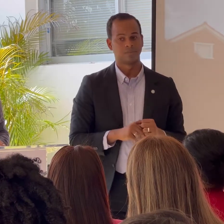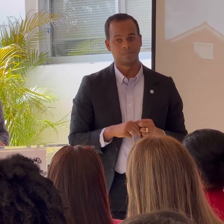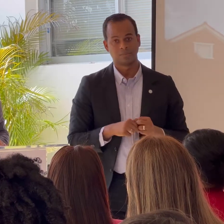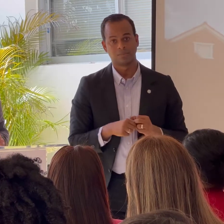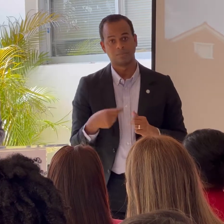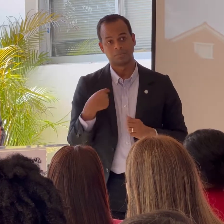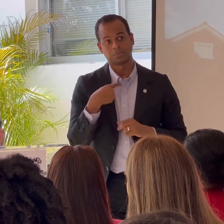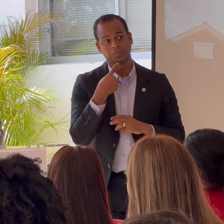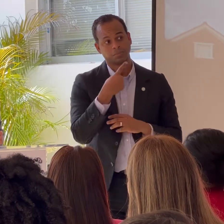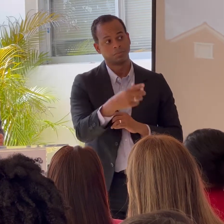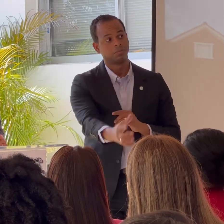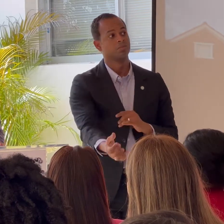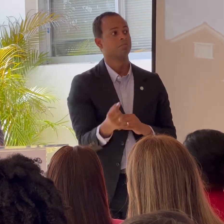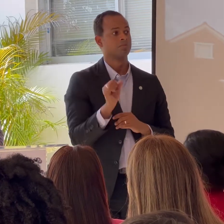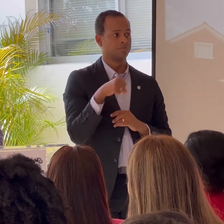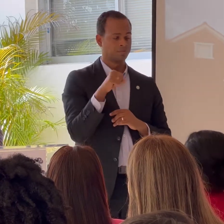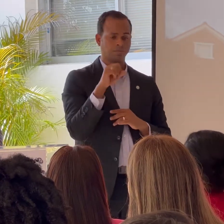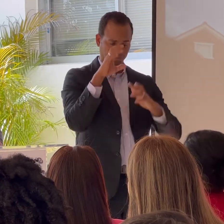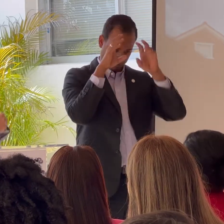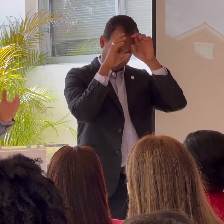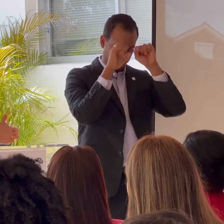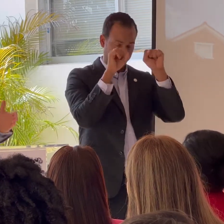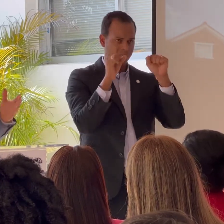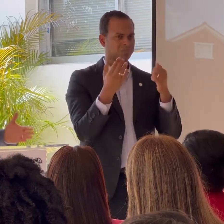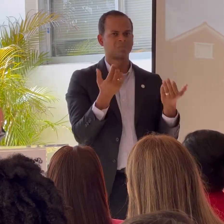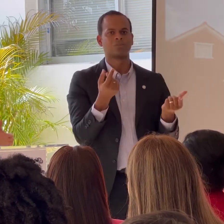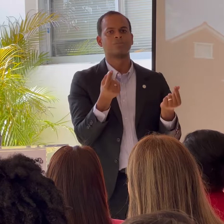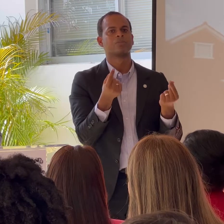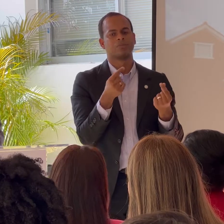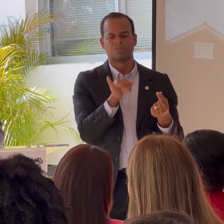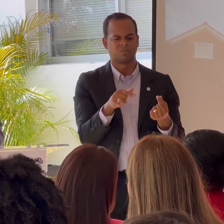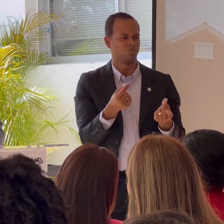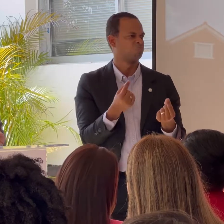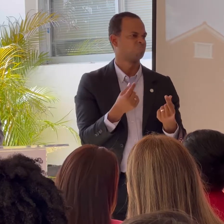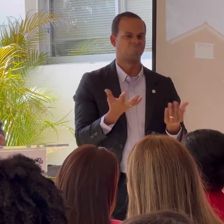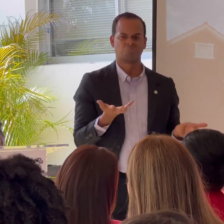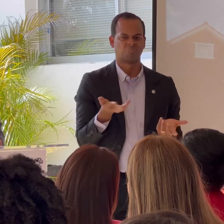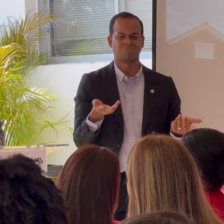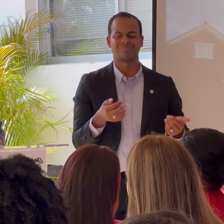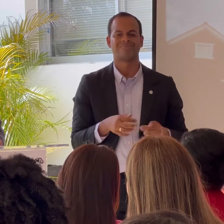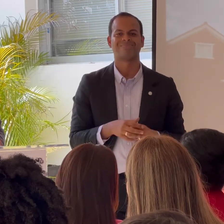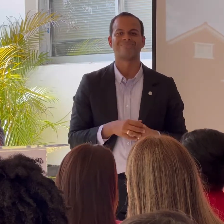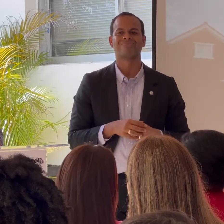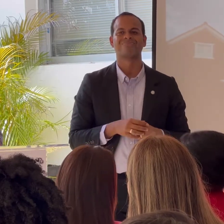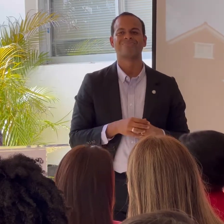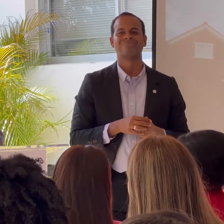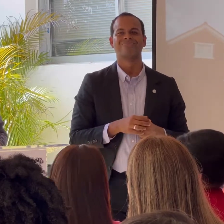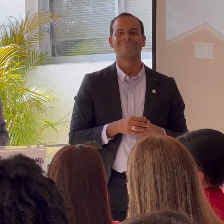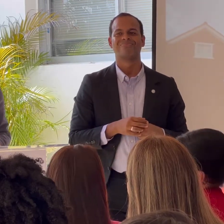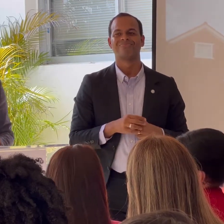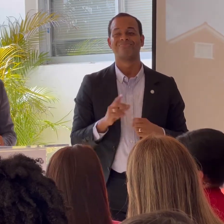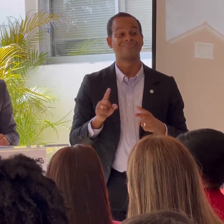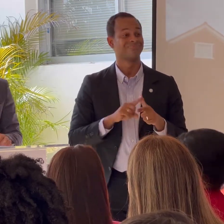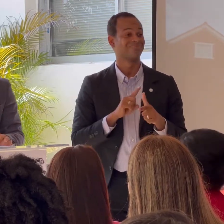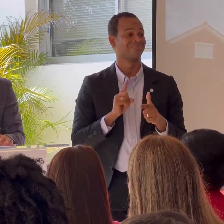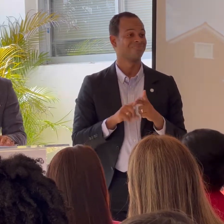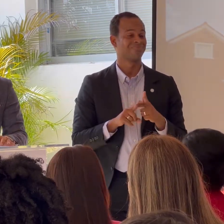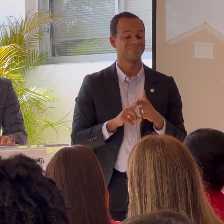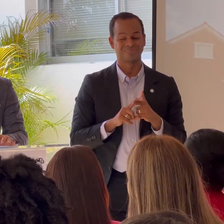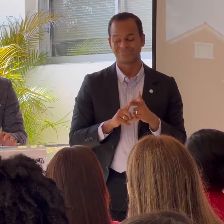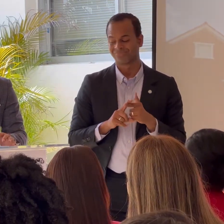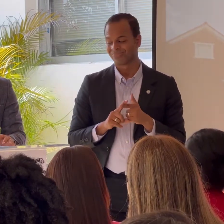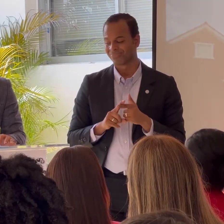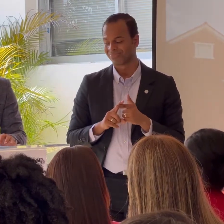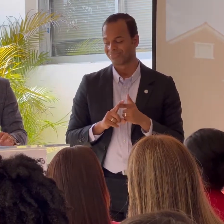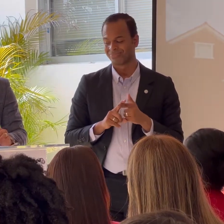Y yo le dije: sí, presidente, sí. Ahora explíqueme con qué se come eso, qué es lo que vamos a hacer. Entonces,